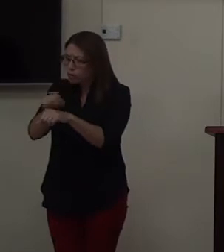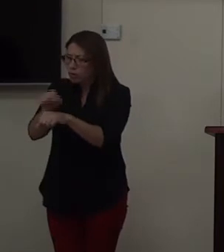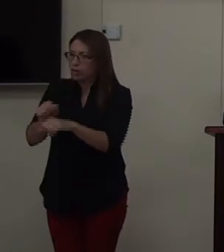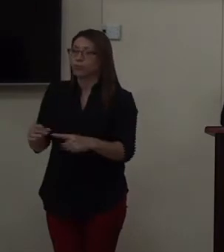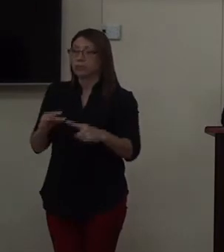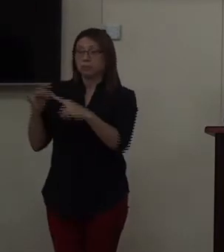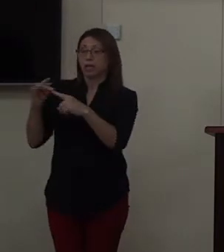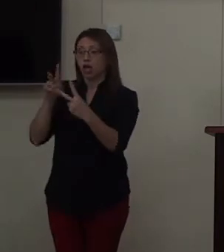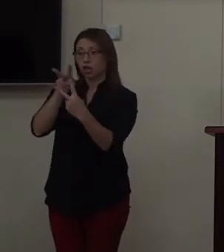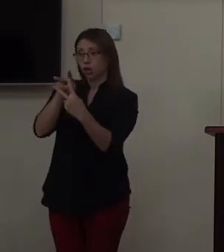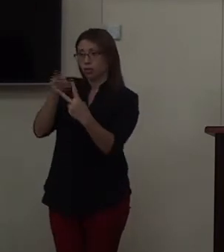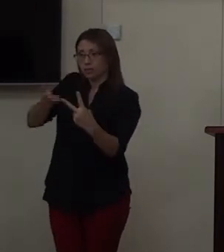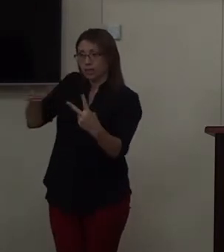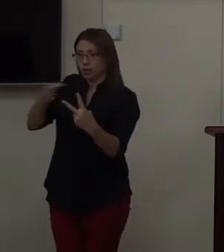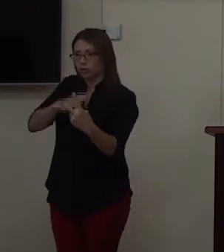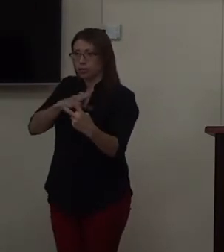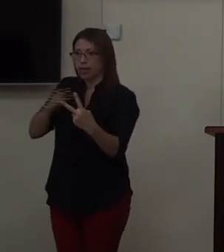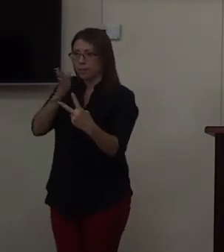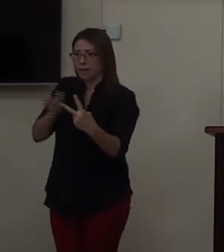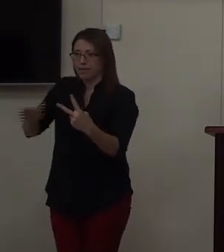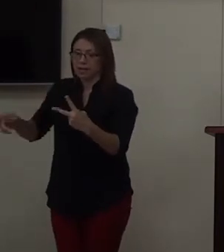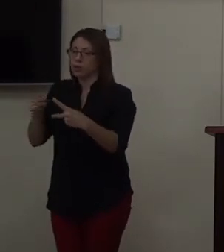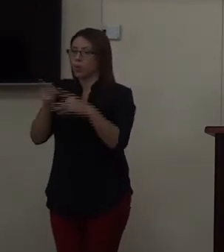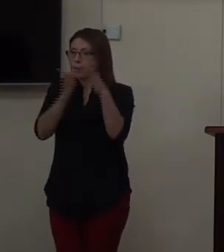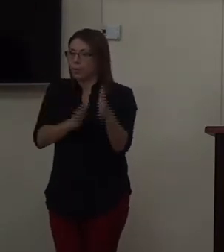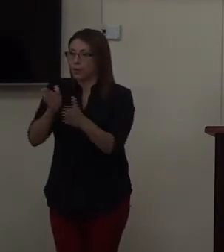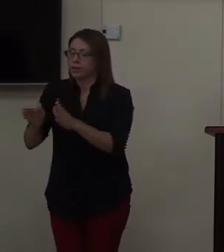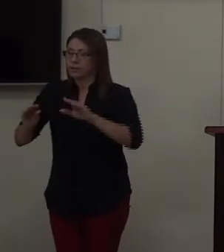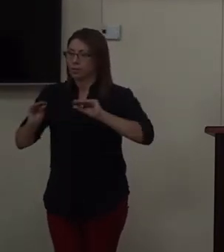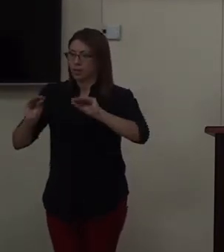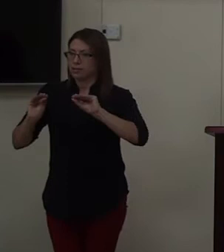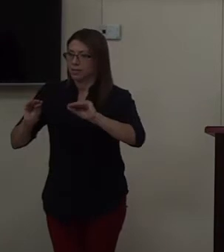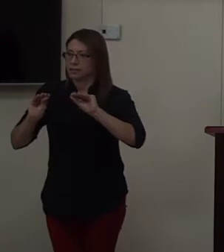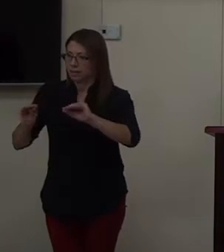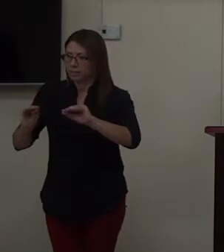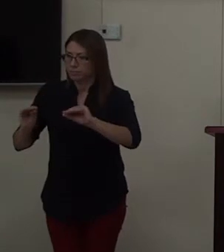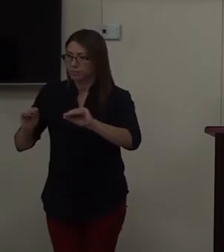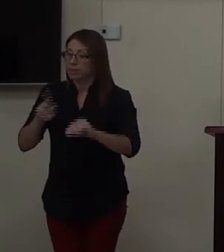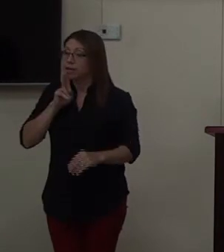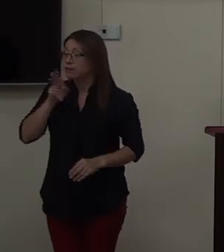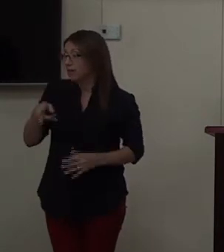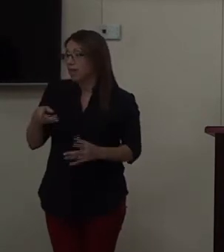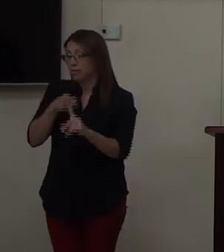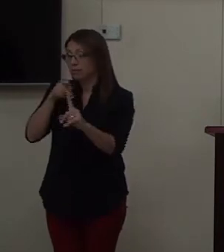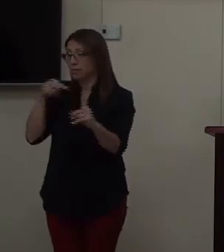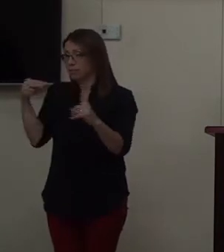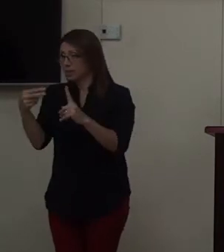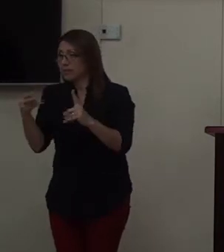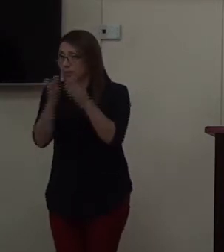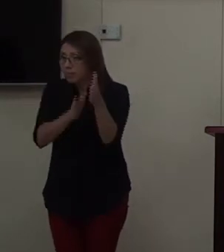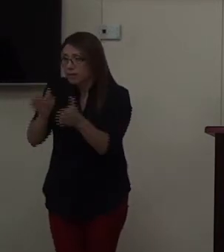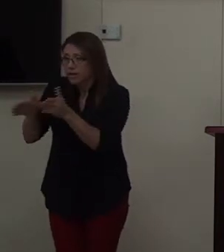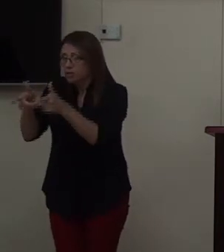digamos dos aspectos de planificación, la planificación de la enseñanza, que en realidad, aunque desde la perspectiva de la